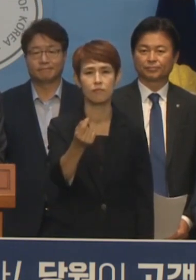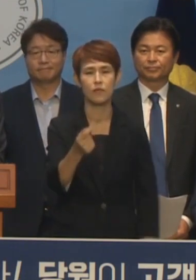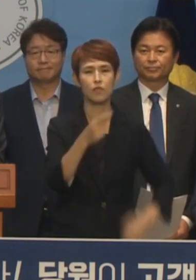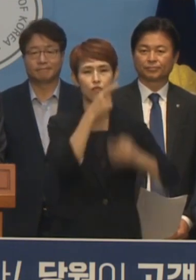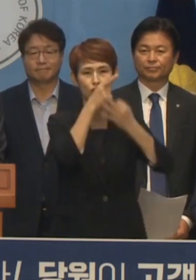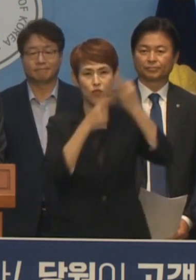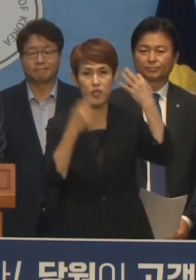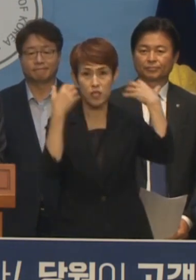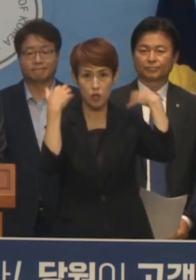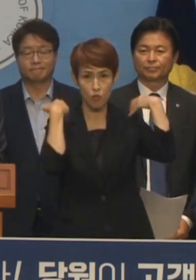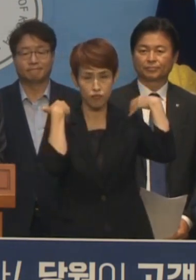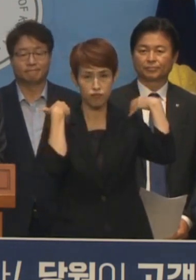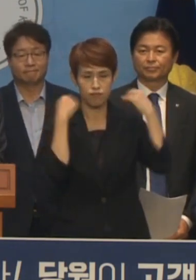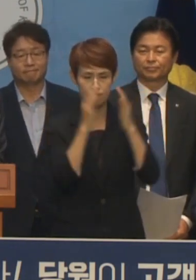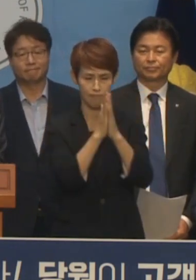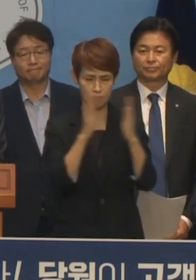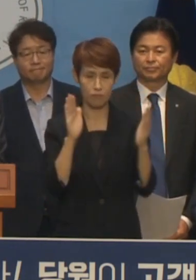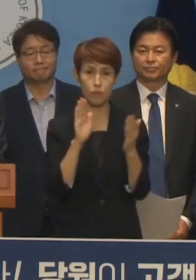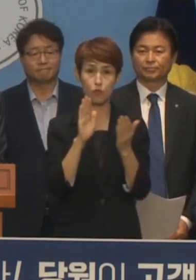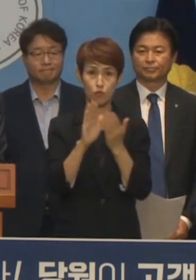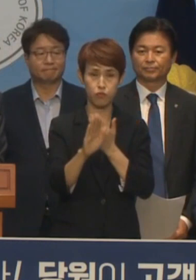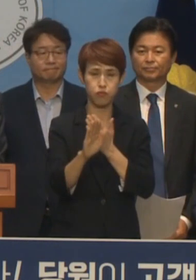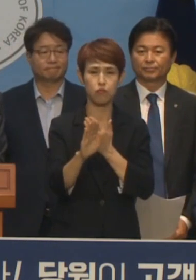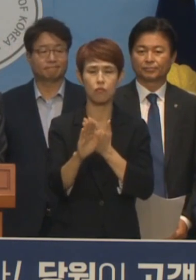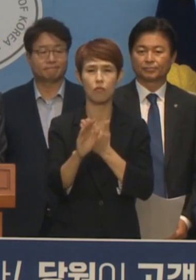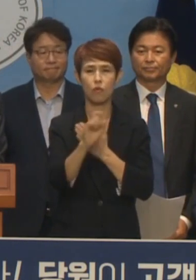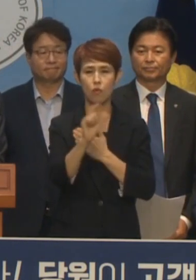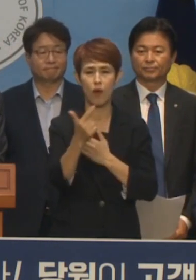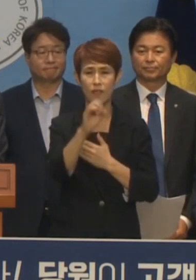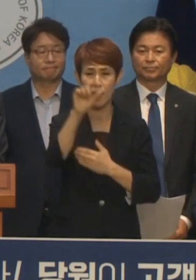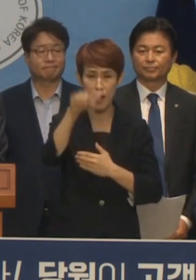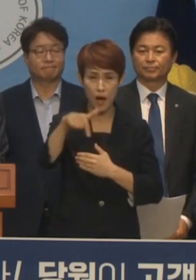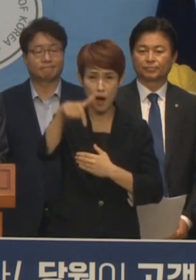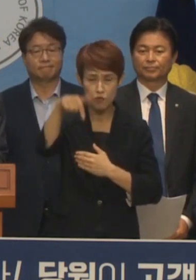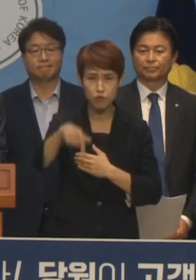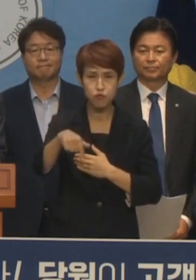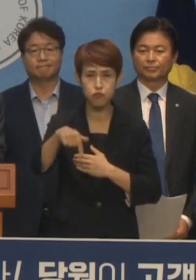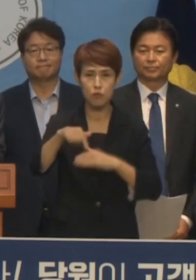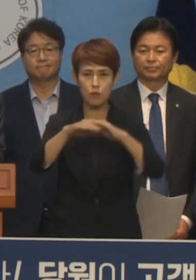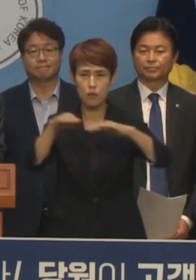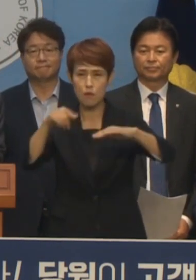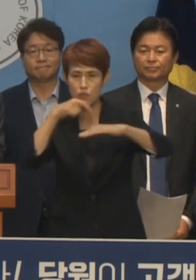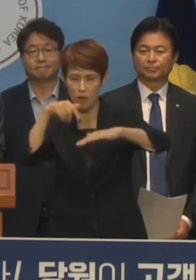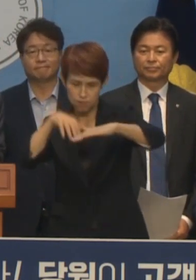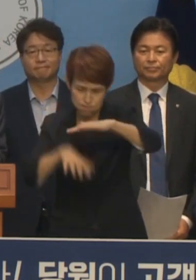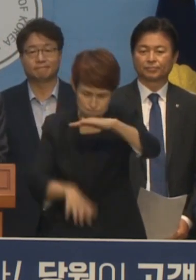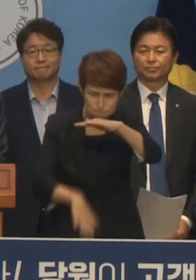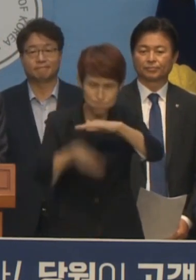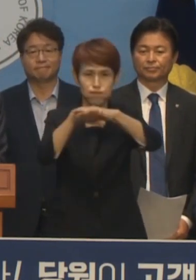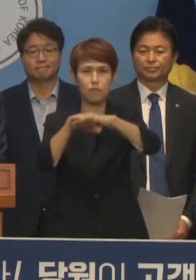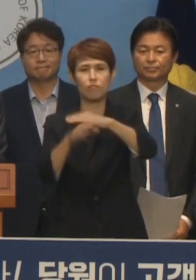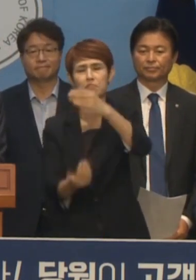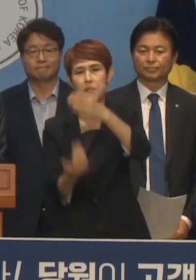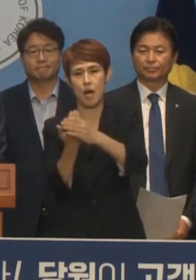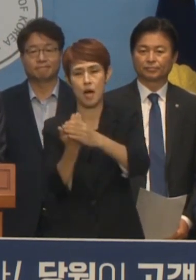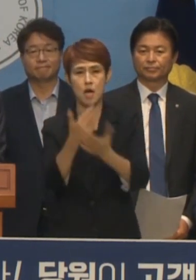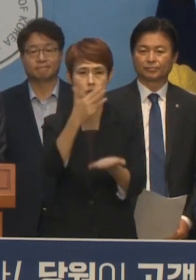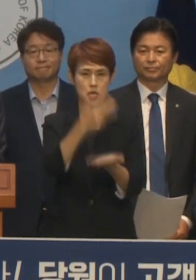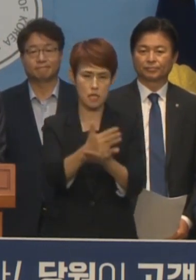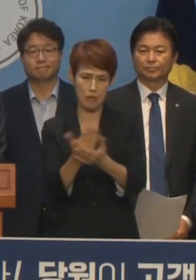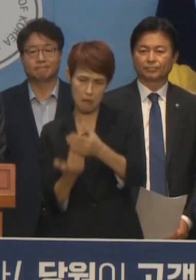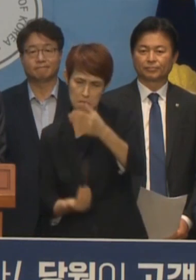윤석열 정부 집권 이후 관악구 반지하 폭우 참사, 이태원